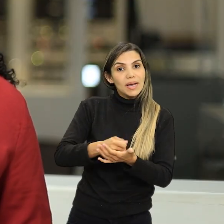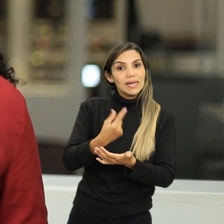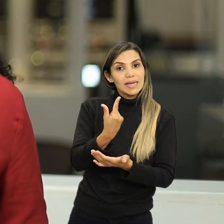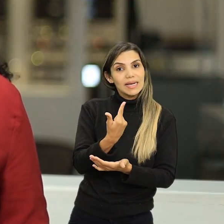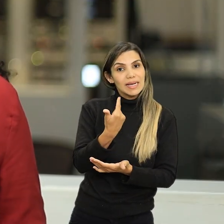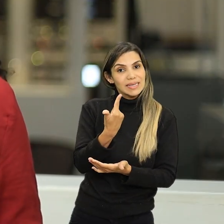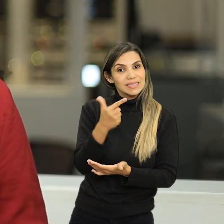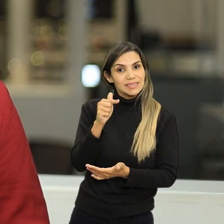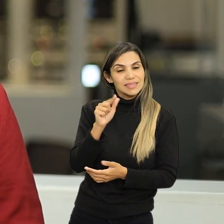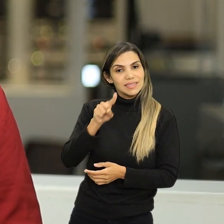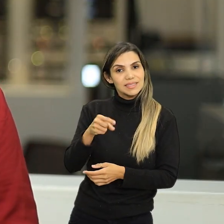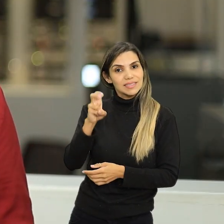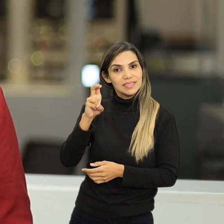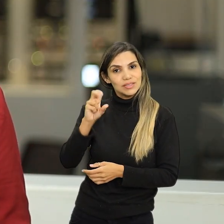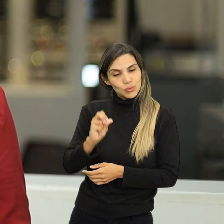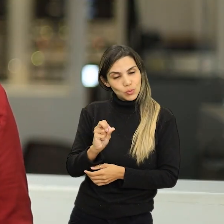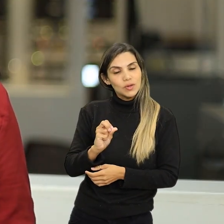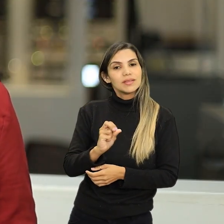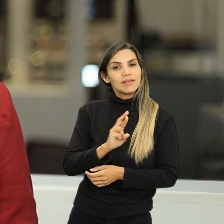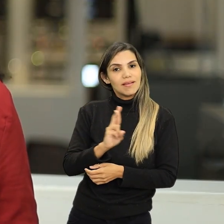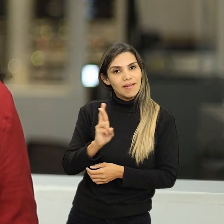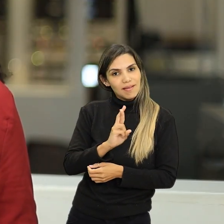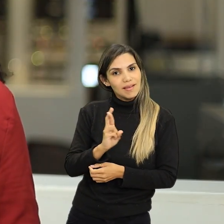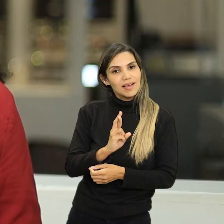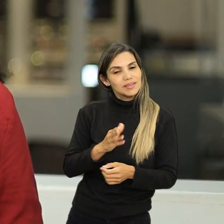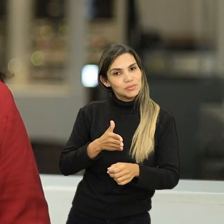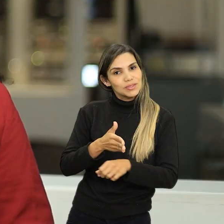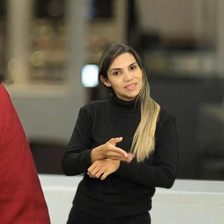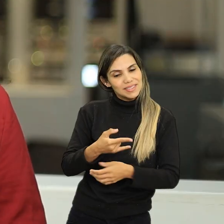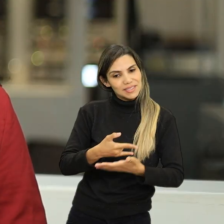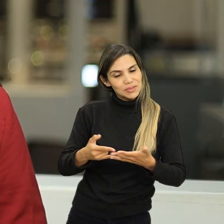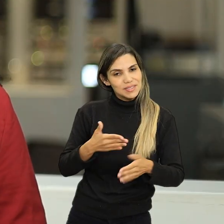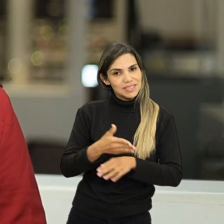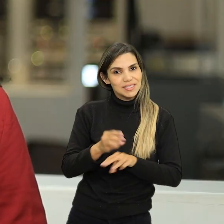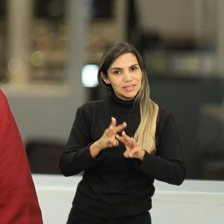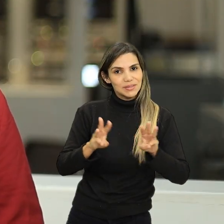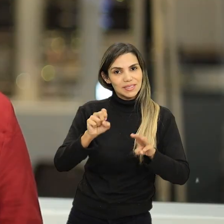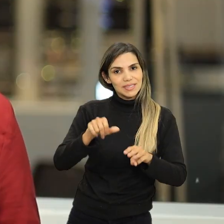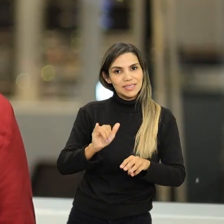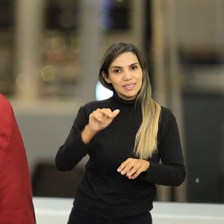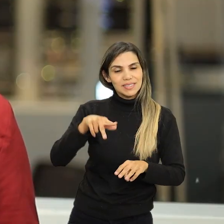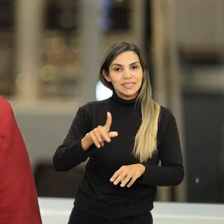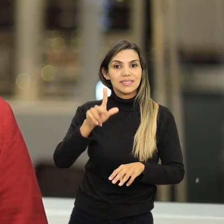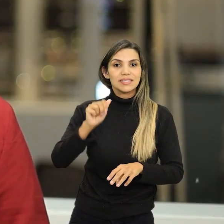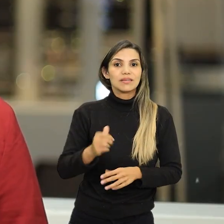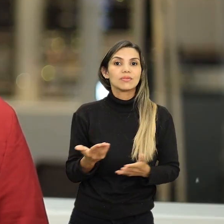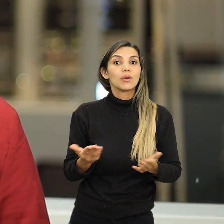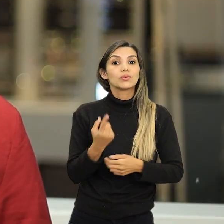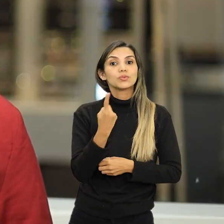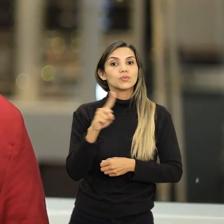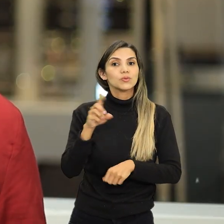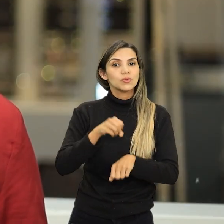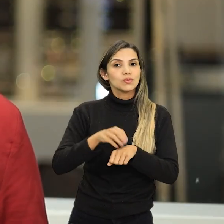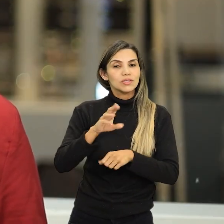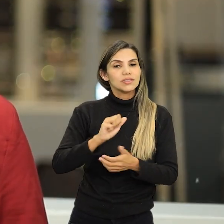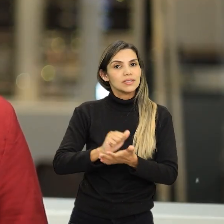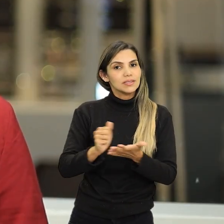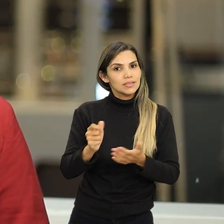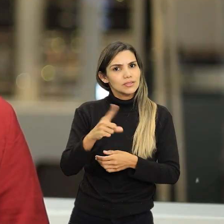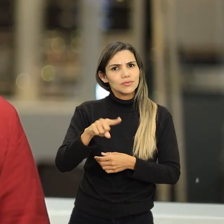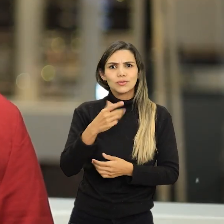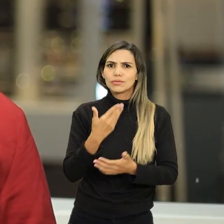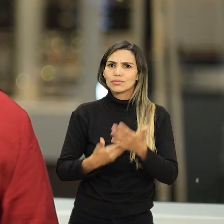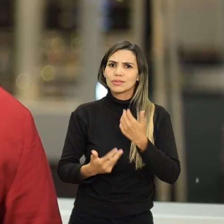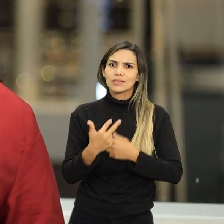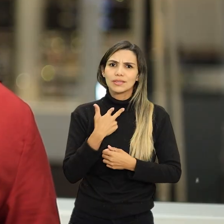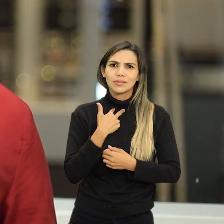17,50 e você pode retirar o seu no site Simpla. E finalizamos a nossa agenda com uma dica imperdível